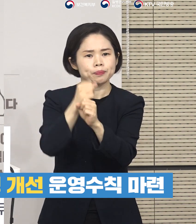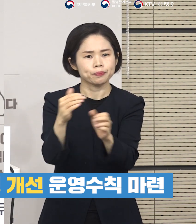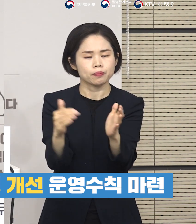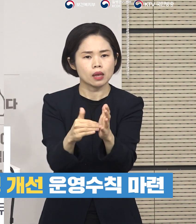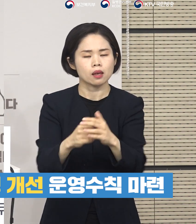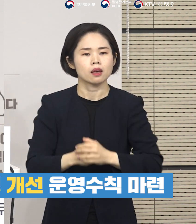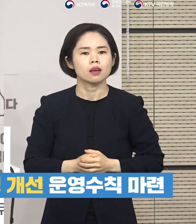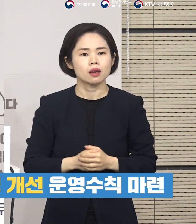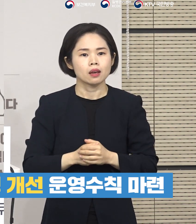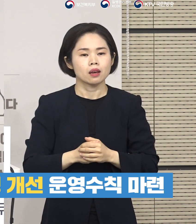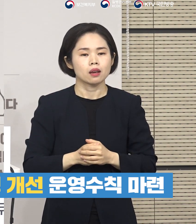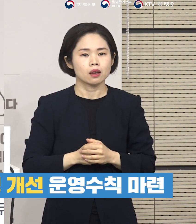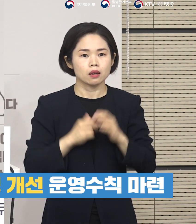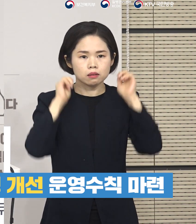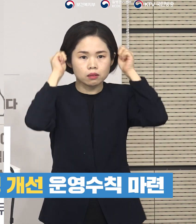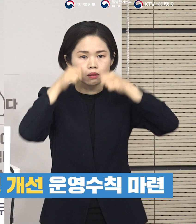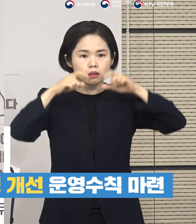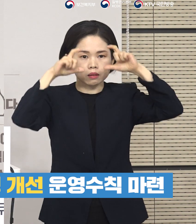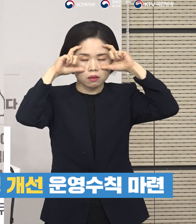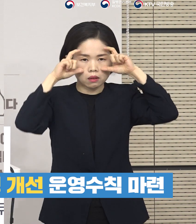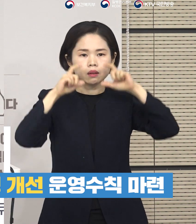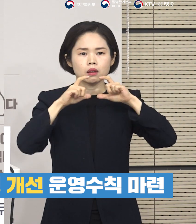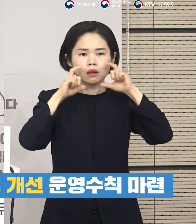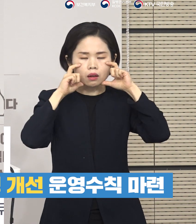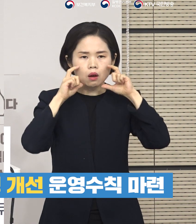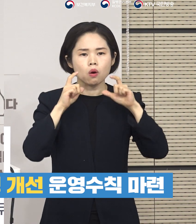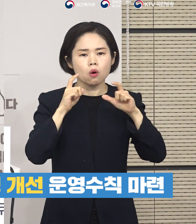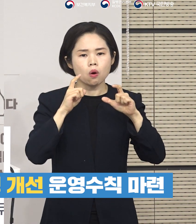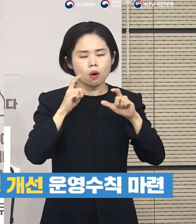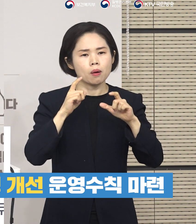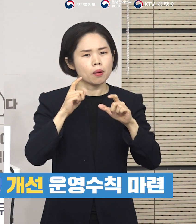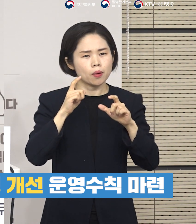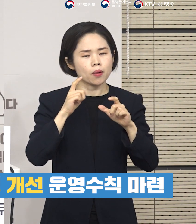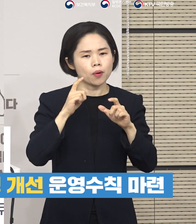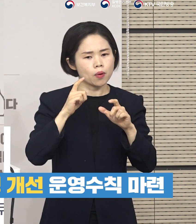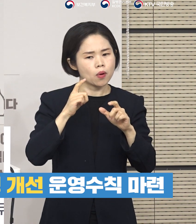운영수칙을 새로 마련하여 조치하였습니다. 특히